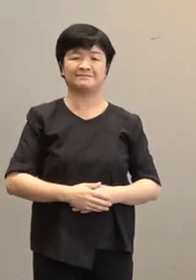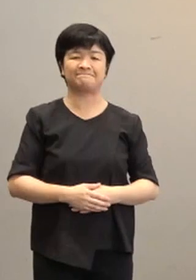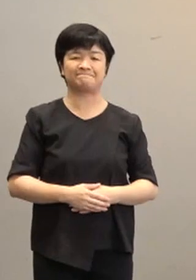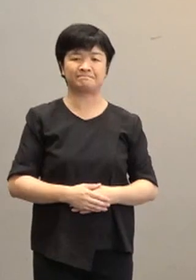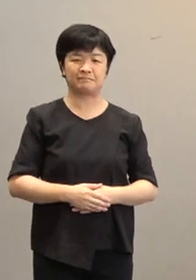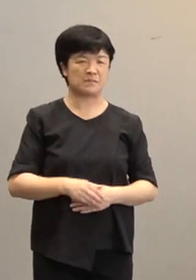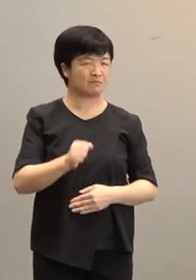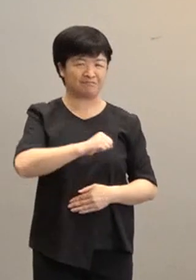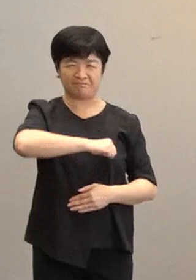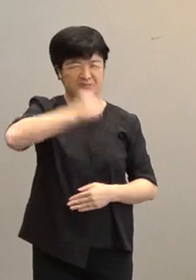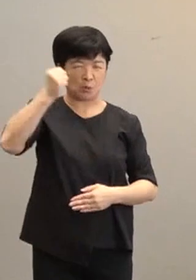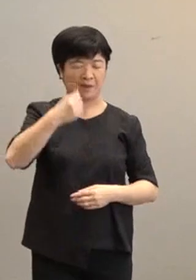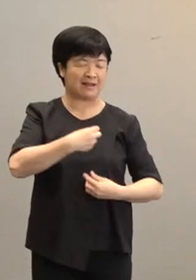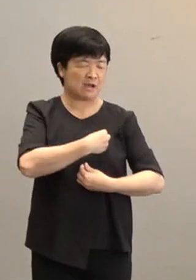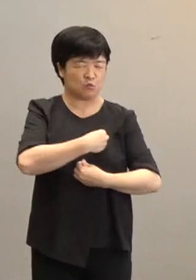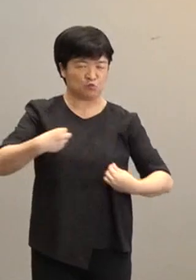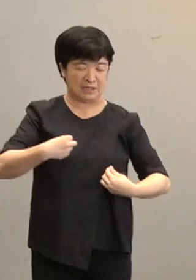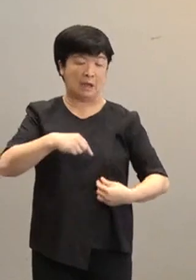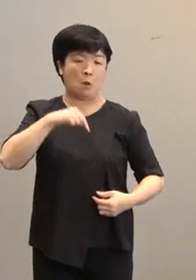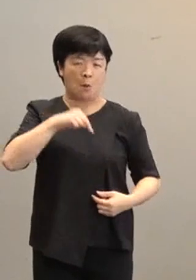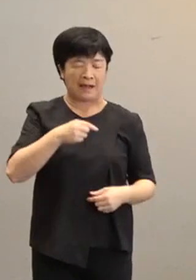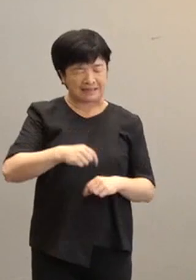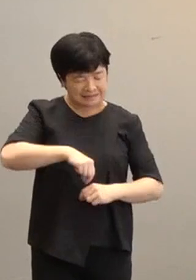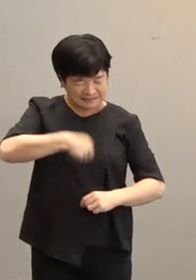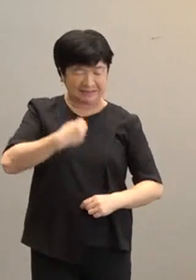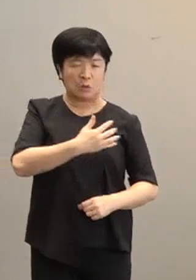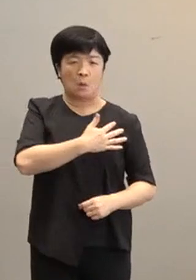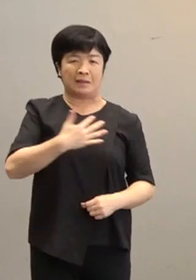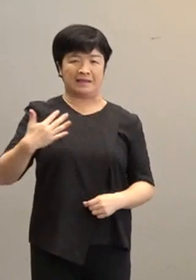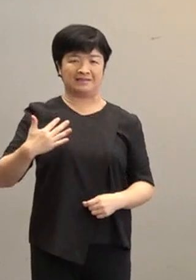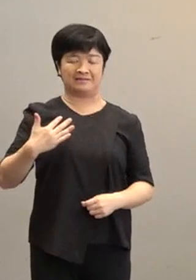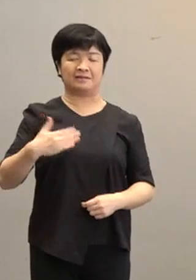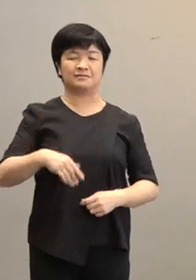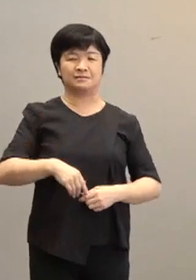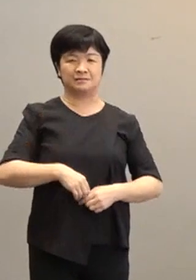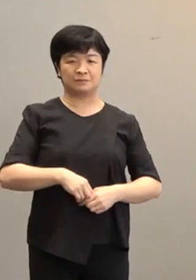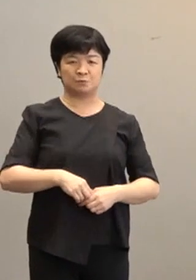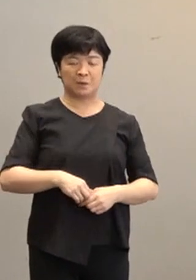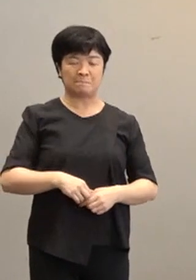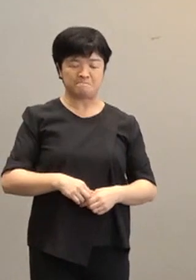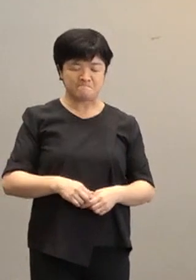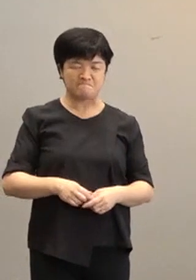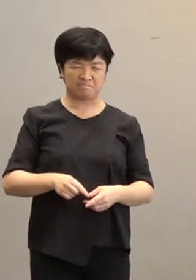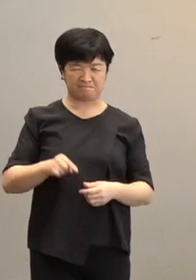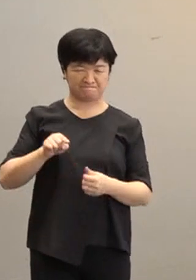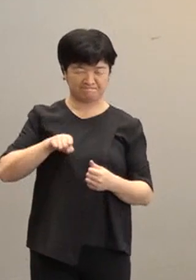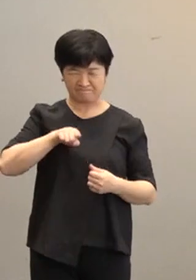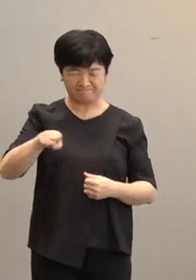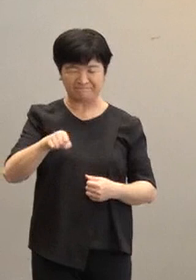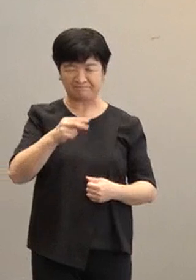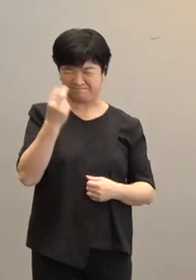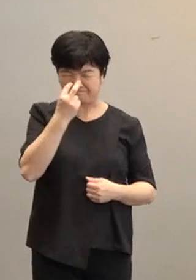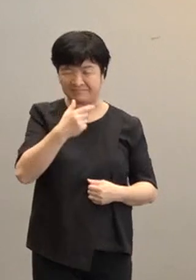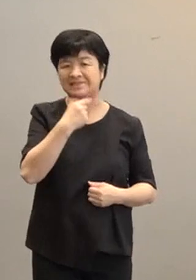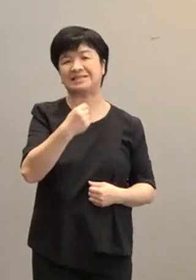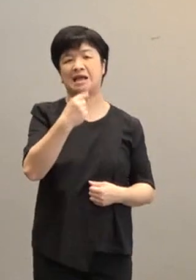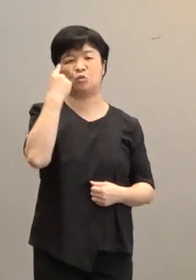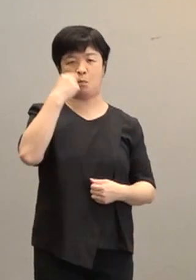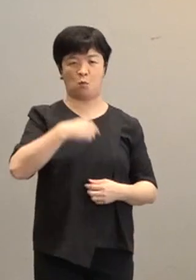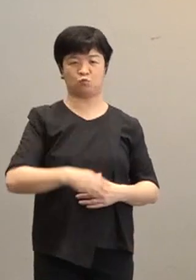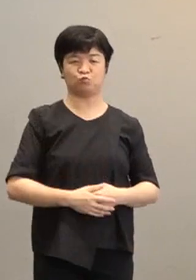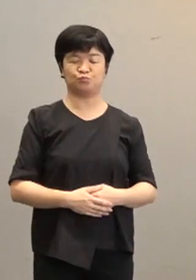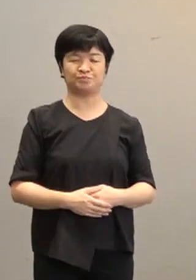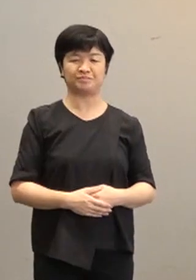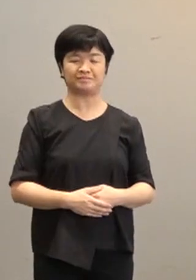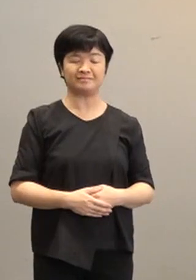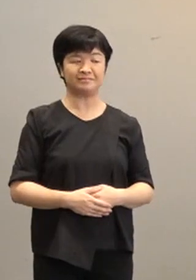許されない不正をですね、しっかりと我々としては徹底的にですね、追及をしてまいりたいというふうに考えております。 あり